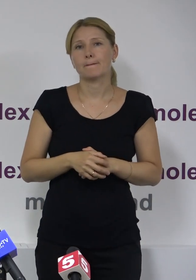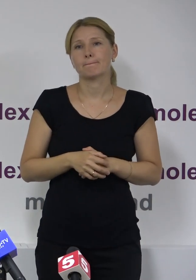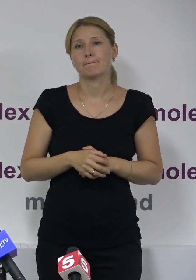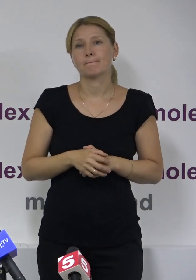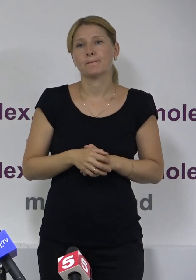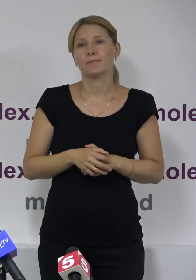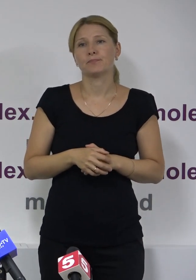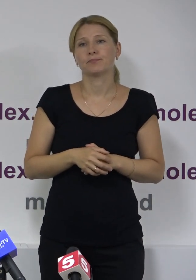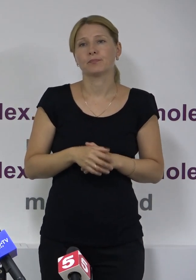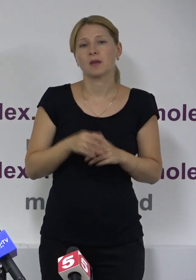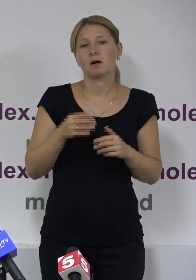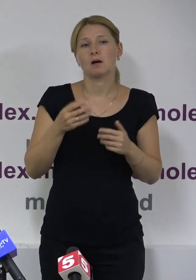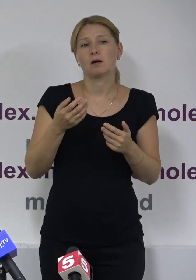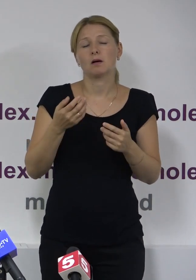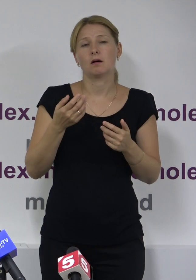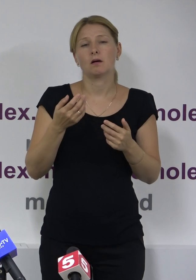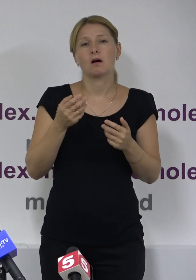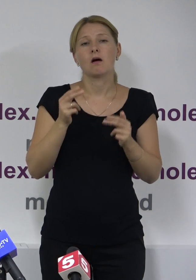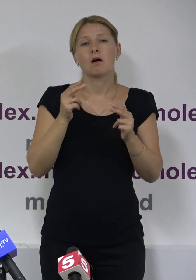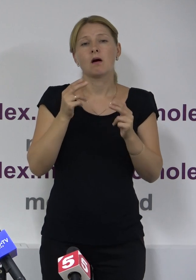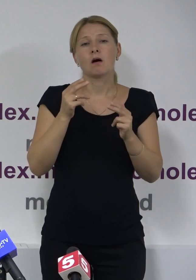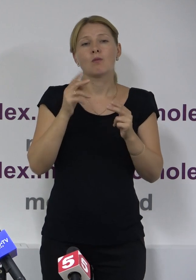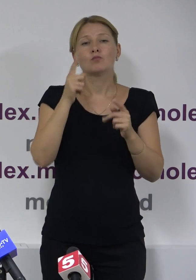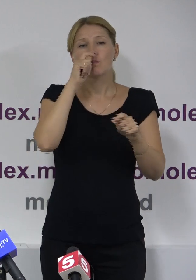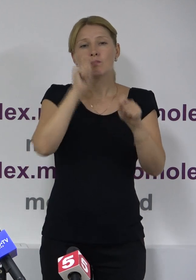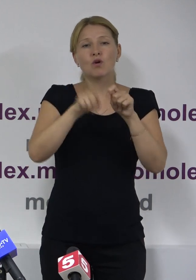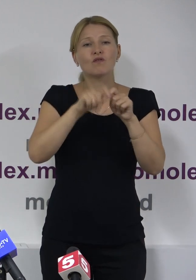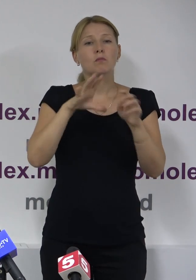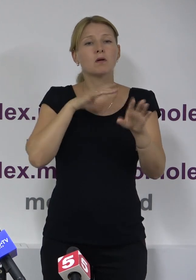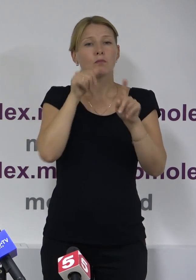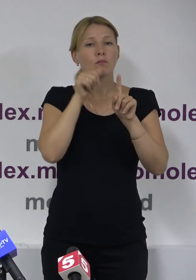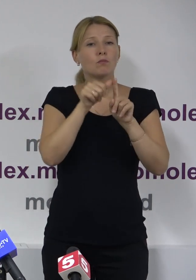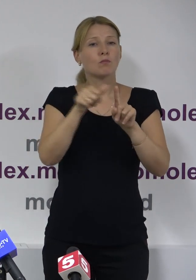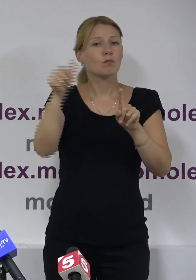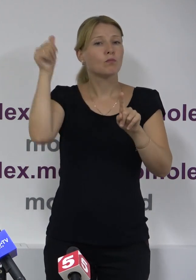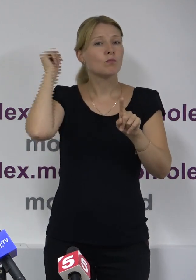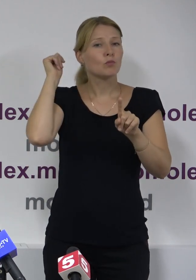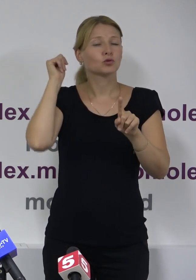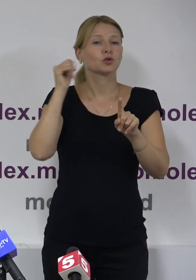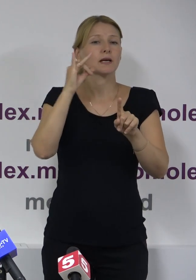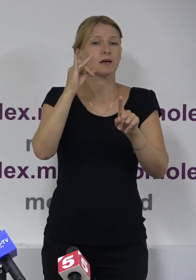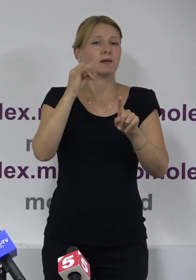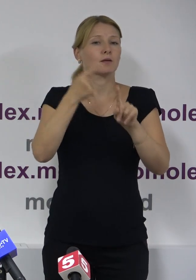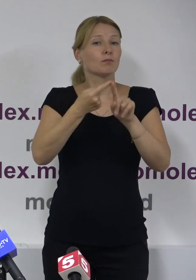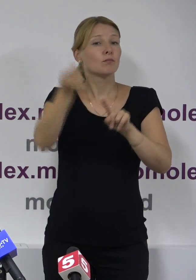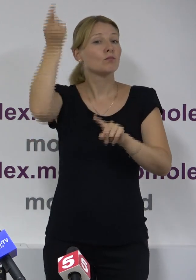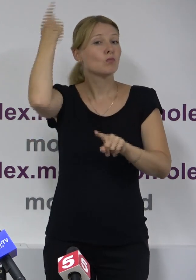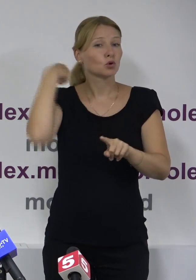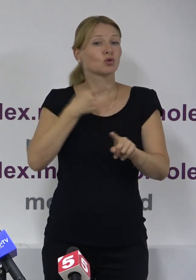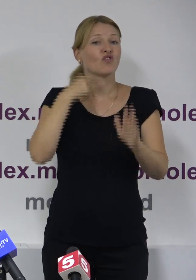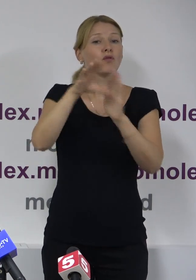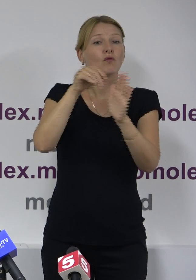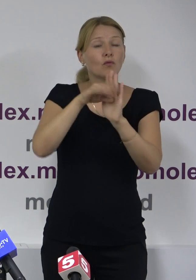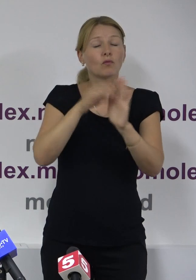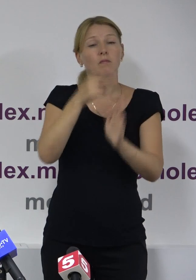tendința sau modul în care a evaluat numărul de alegători care au participat la alegeri peste hotare pe